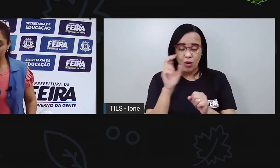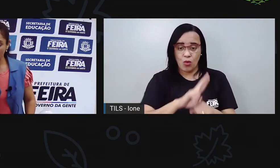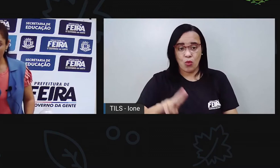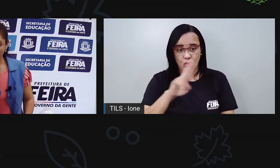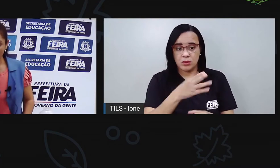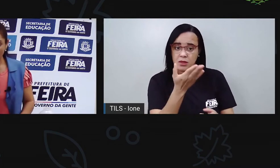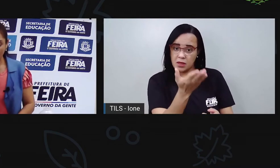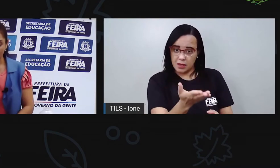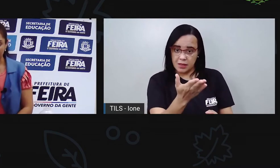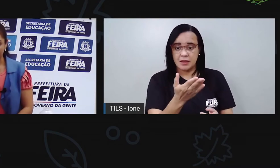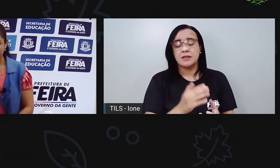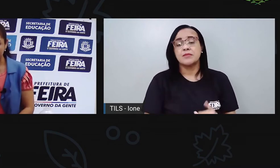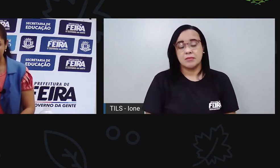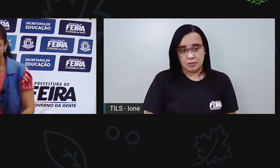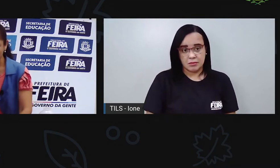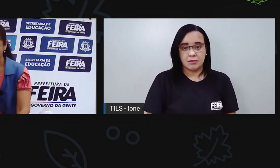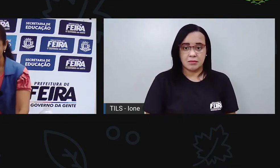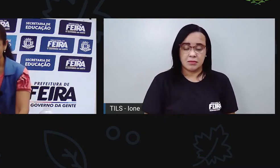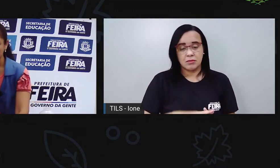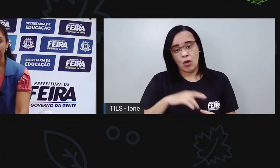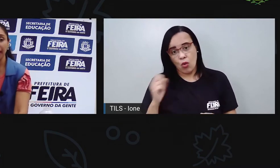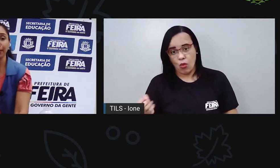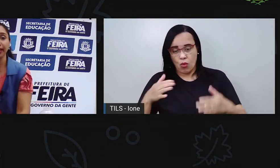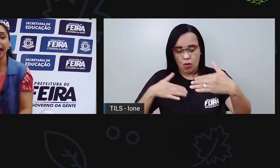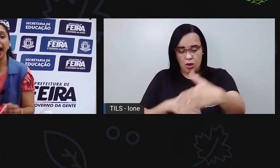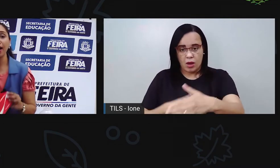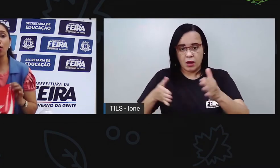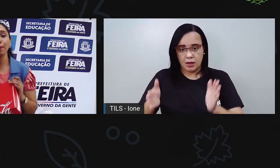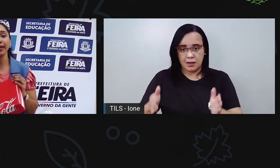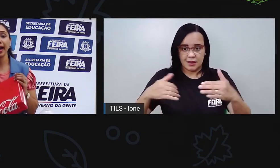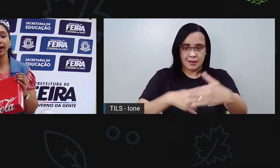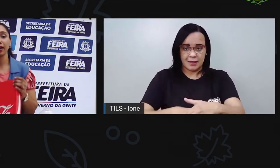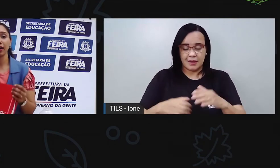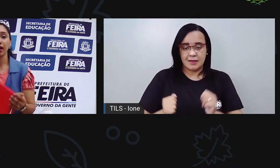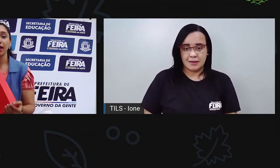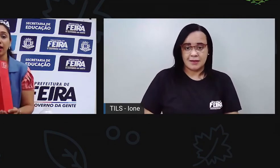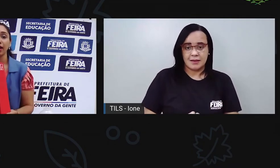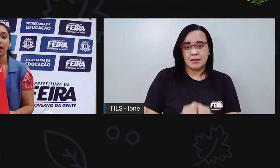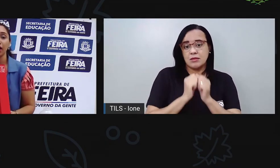esses, ou uma caixa, para poder acompanhar